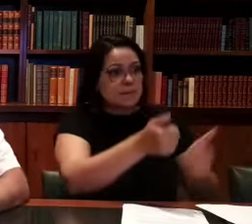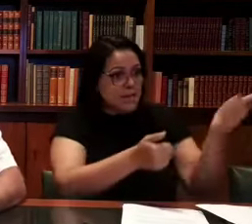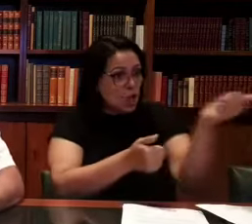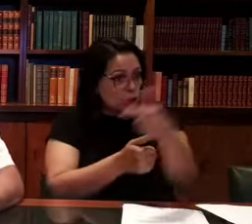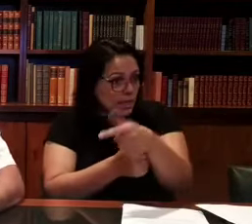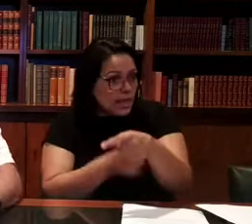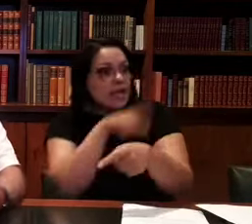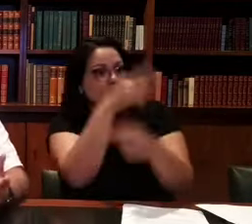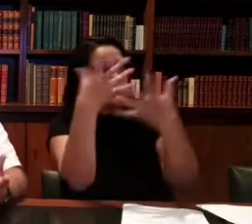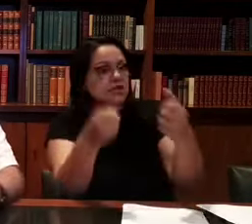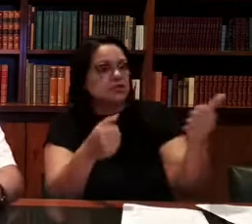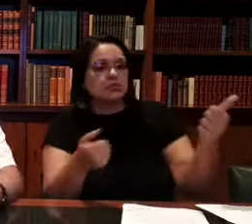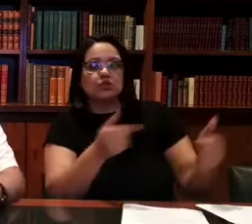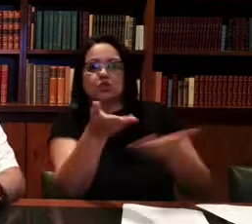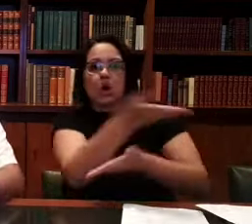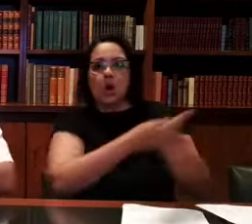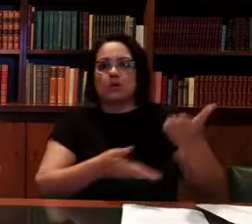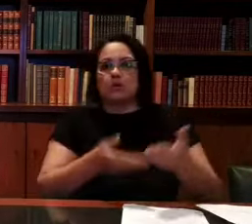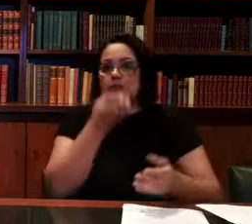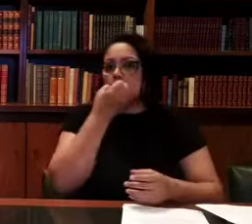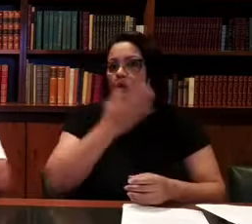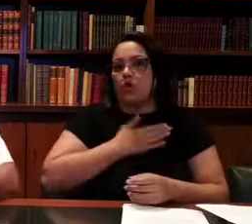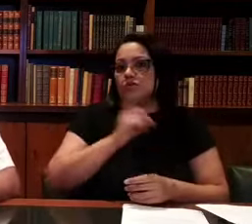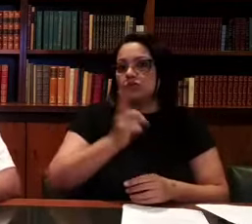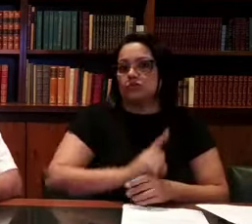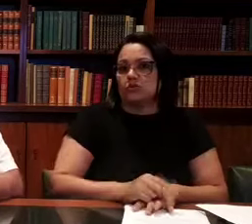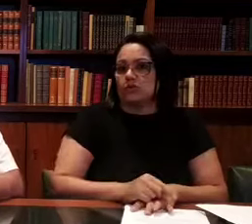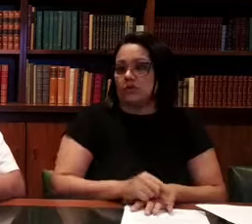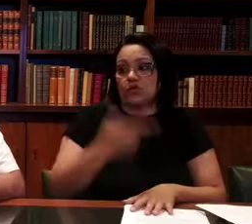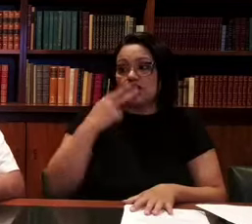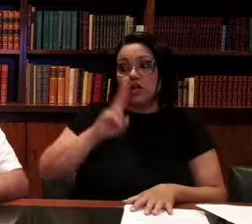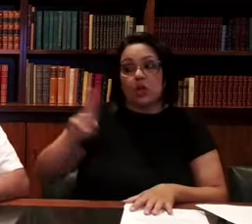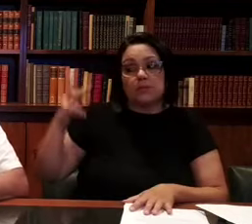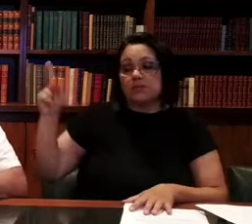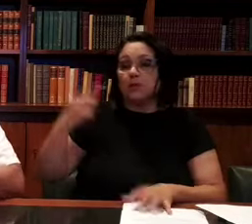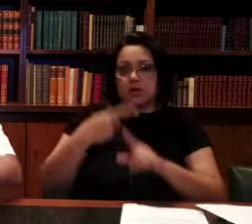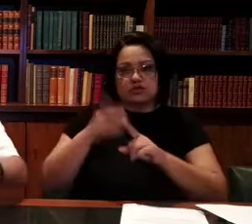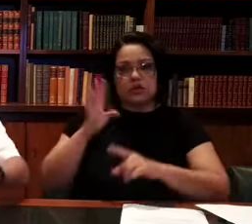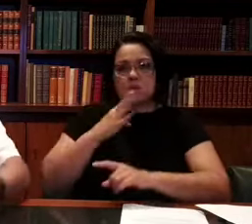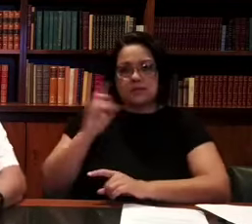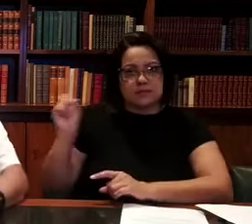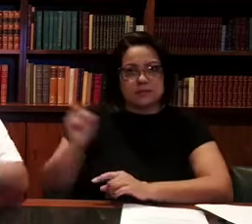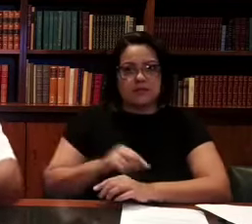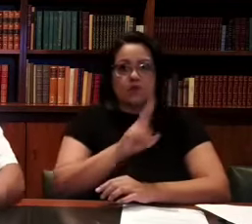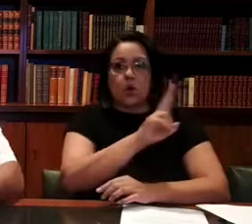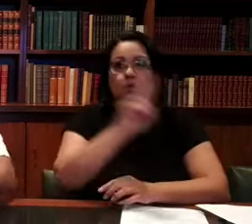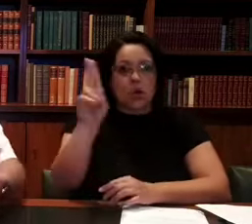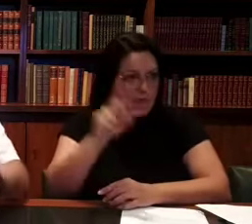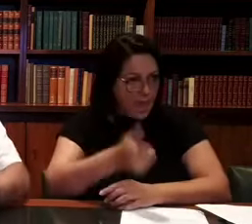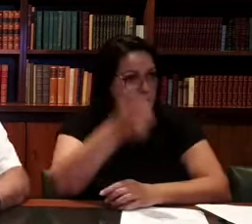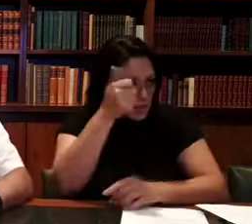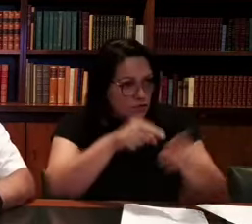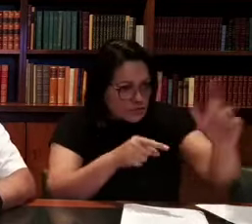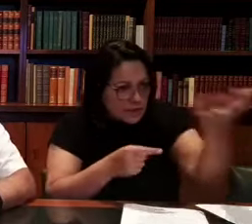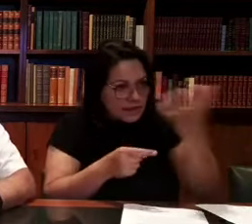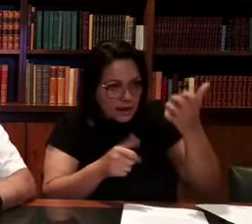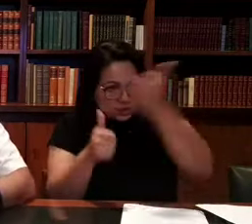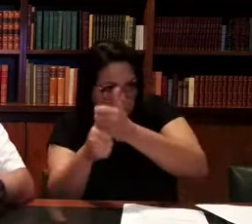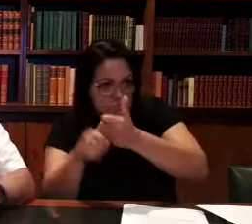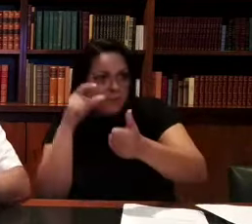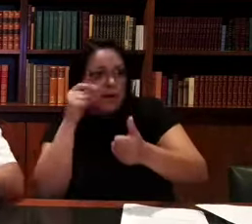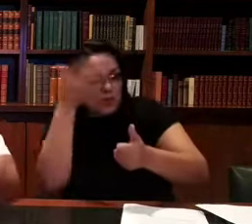Pronto agora eu quero gostou eu não citei você que eu te conhecia naquela época ainda né mas se tem outro nome é se for menor de troca agora você